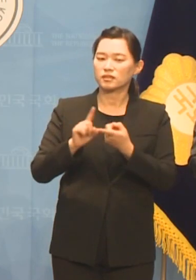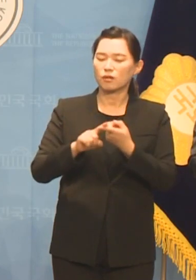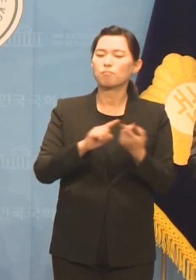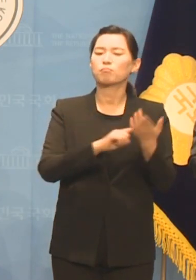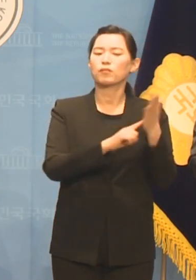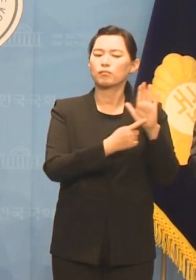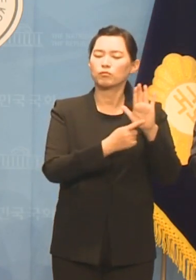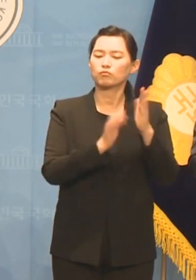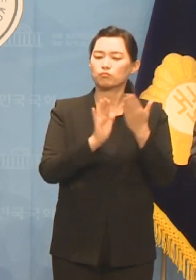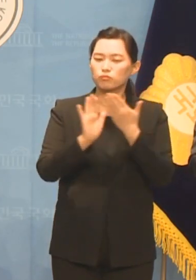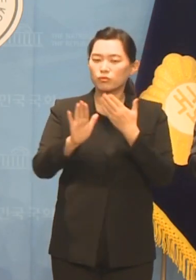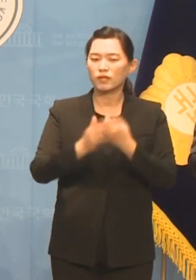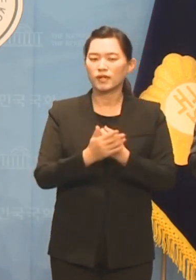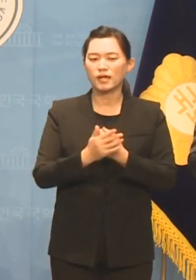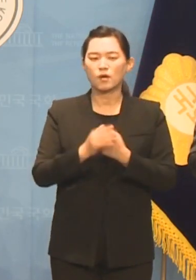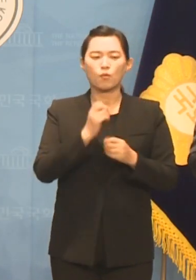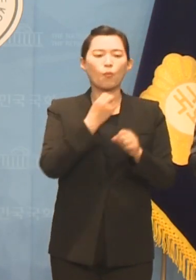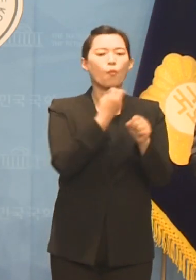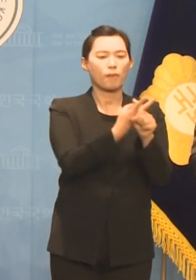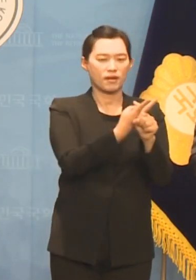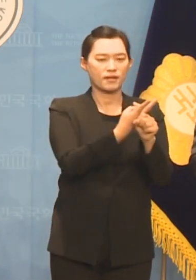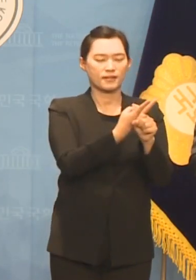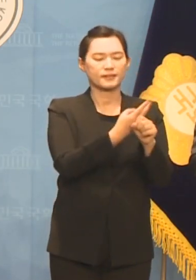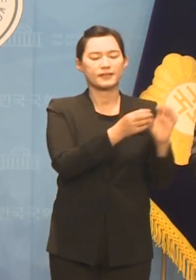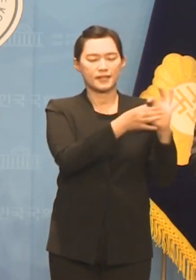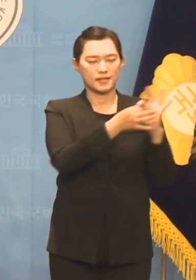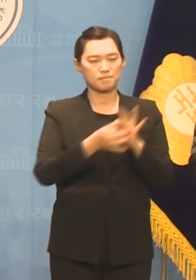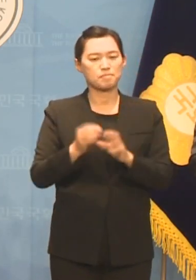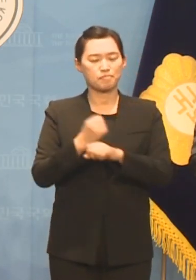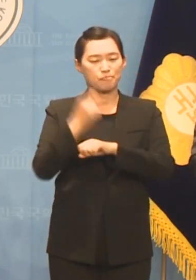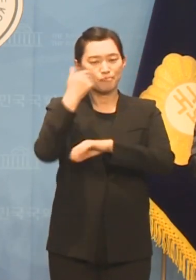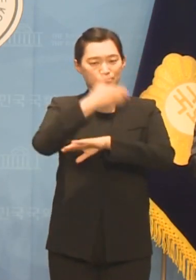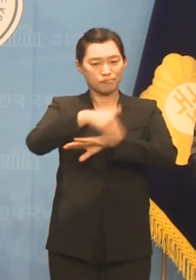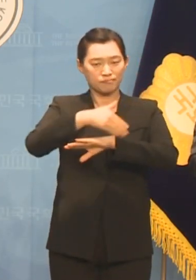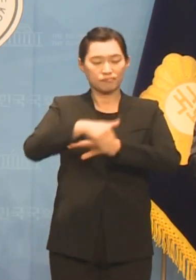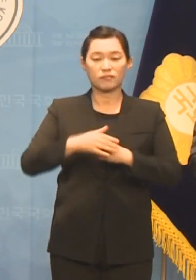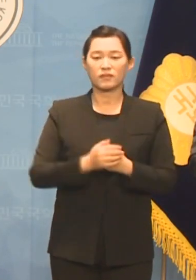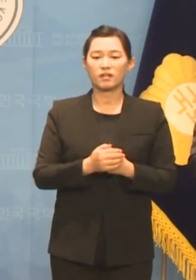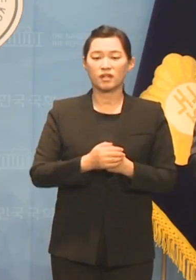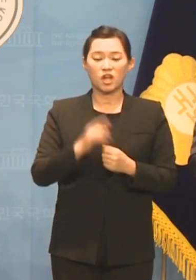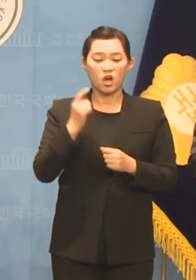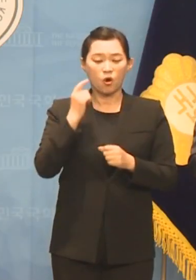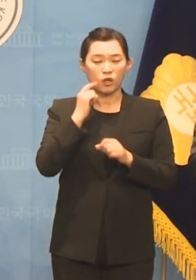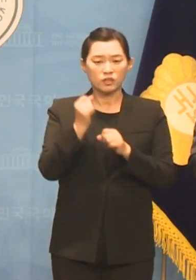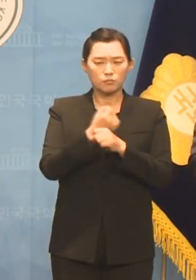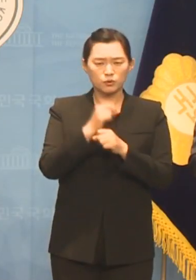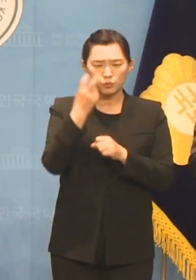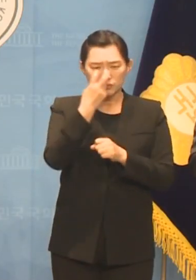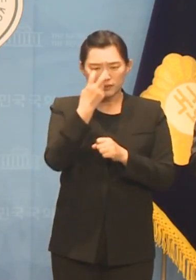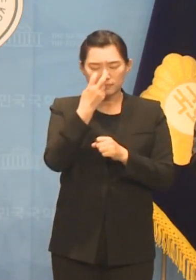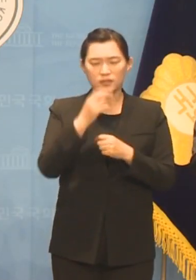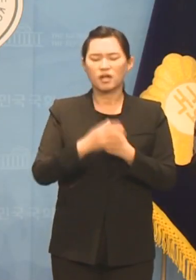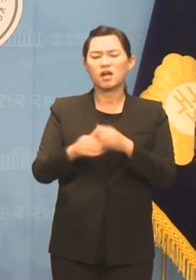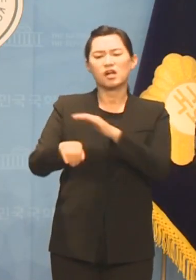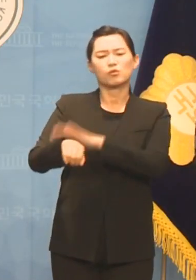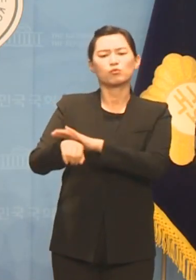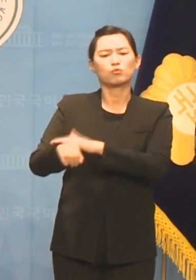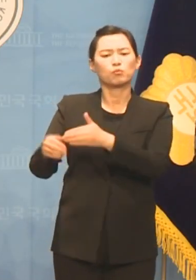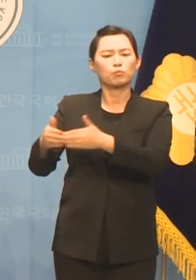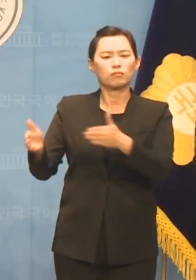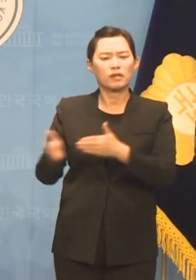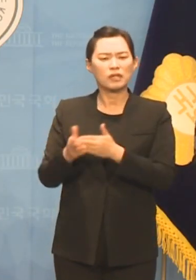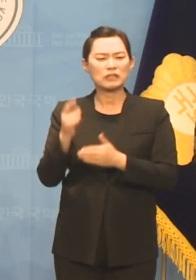발표한 이후에 고발 조치까지 계속해 나갈 계획입니다. 허위조작 정보감시단은 극우 세력들이 조직적으로